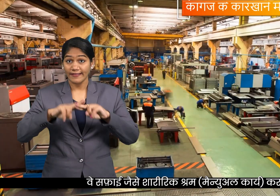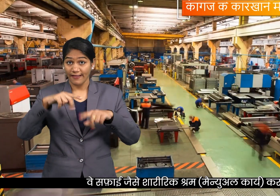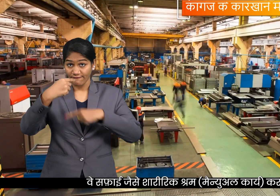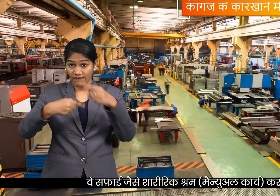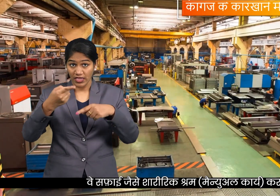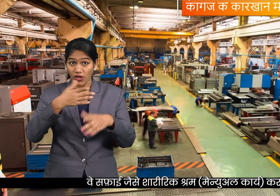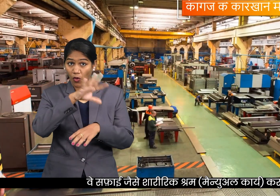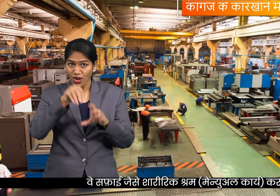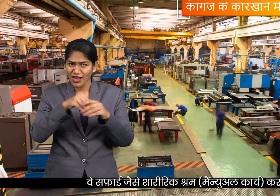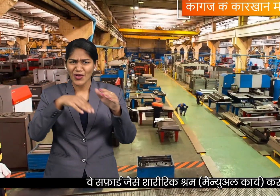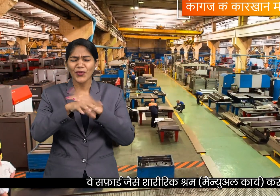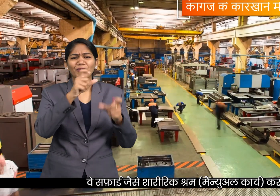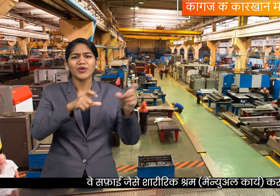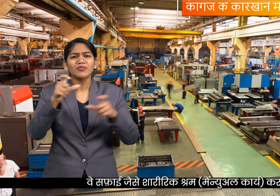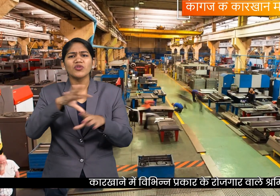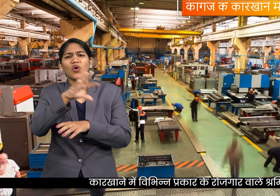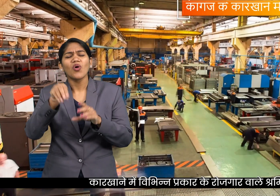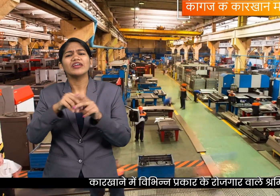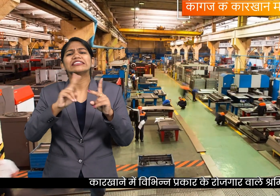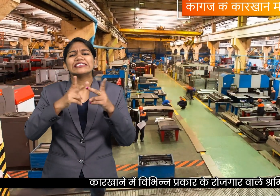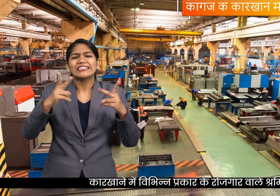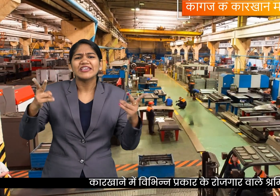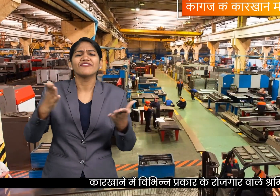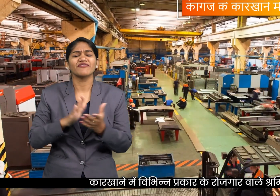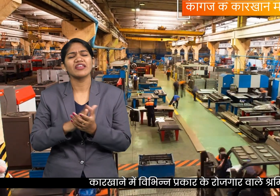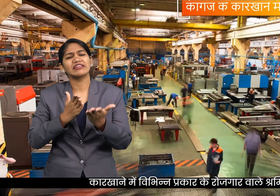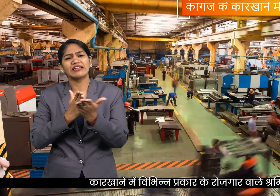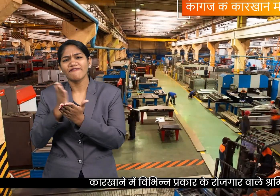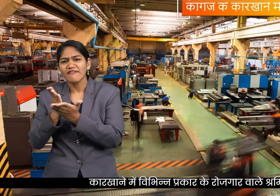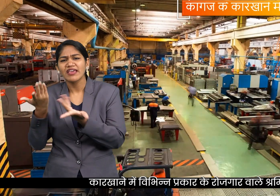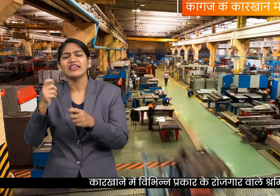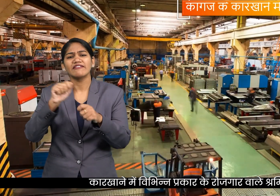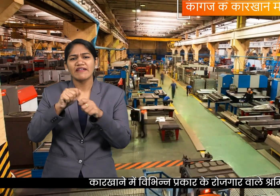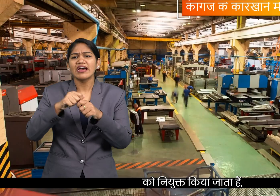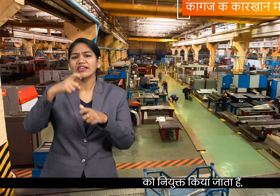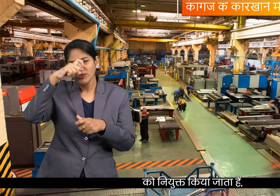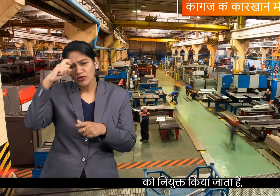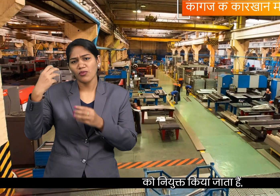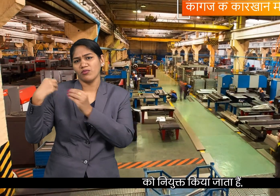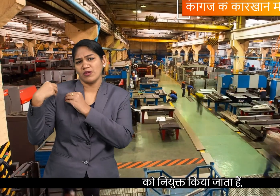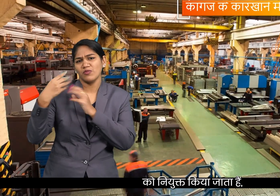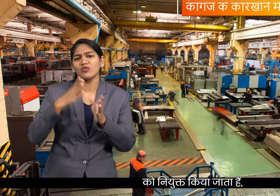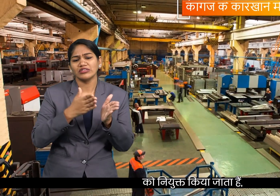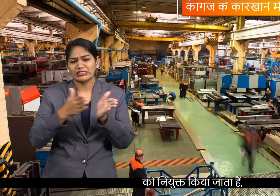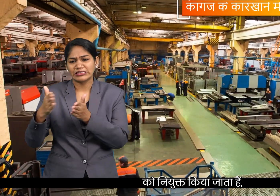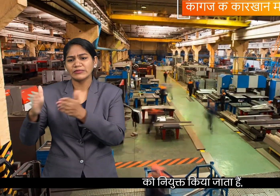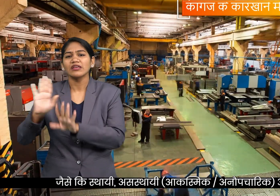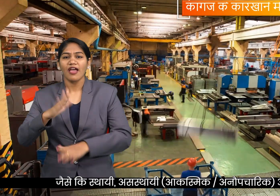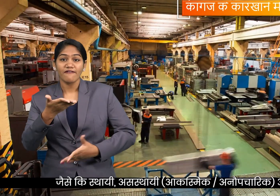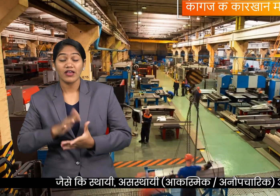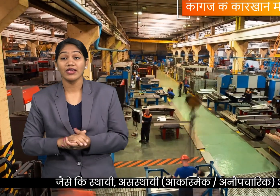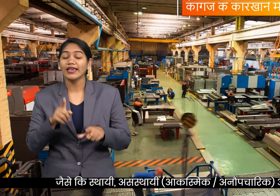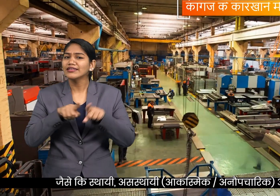यानी कि मैन्युअल कार्य करते हैं। कारखाने में विभिन्न प्रकार के रोजगार वाले श्रमिकों को, जैसे